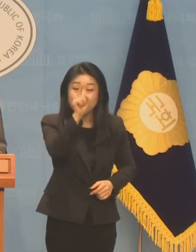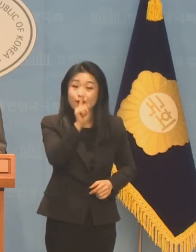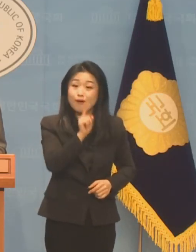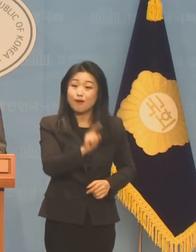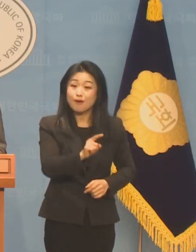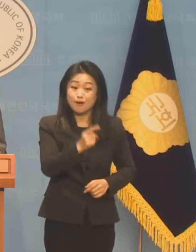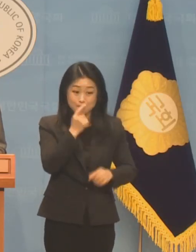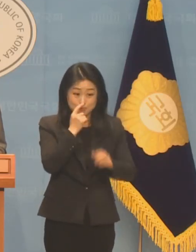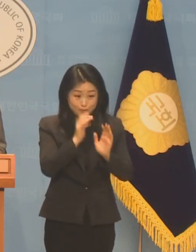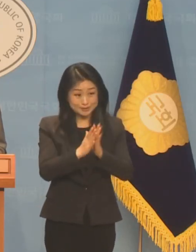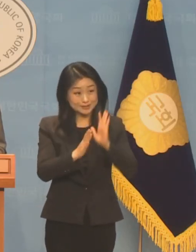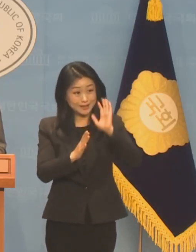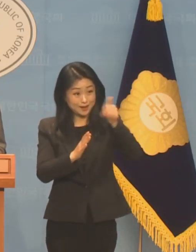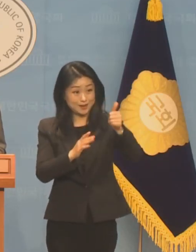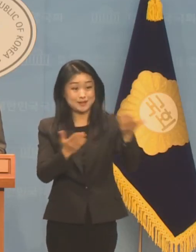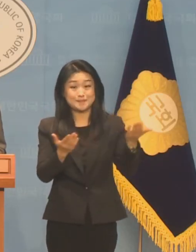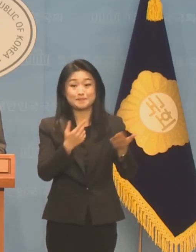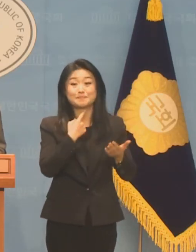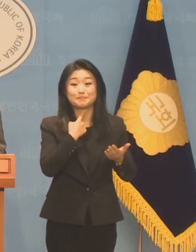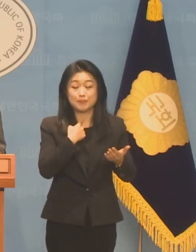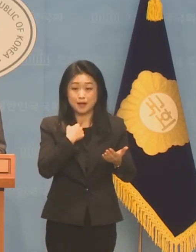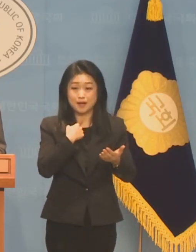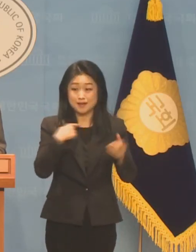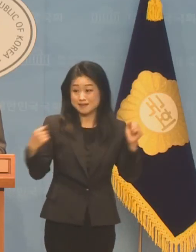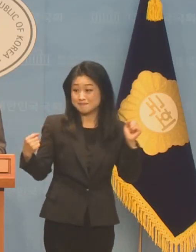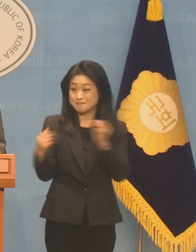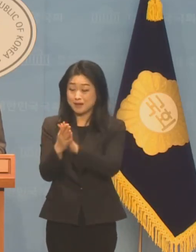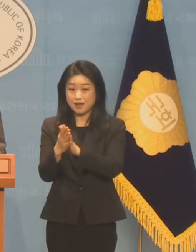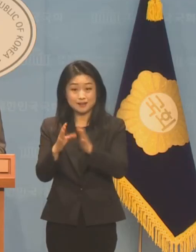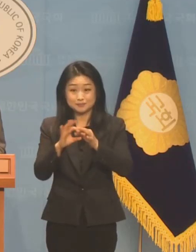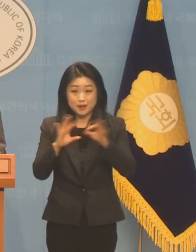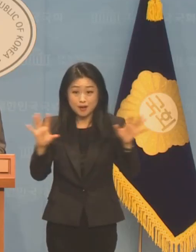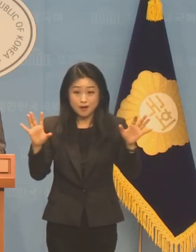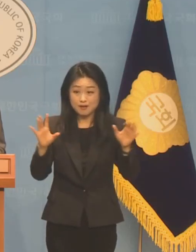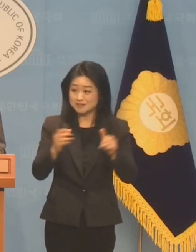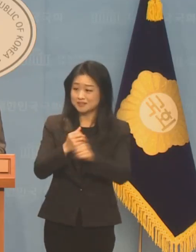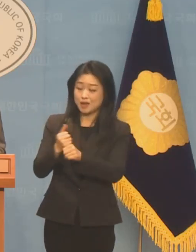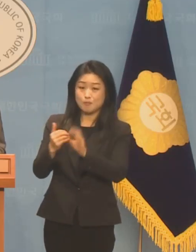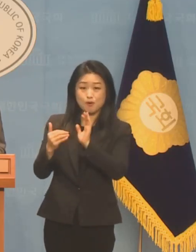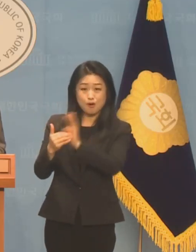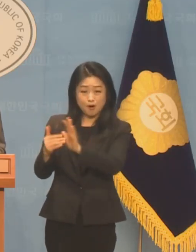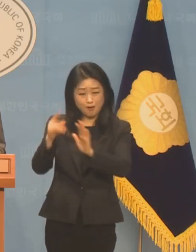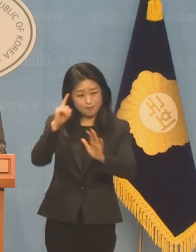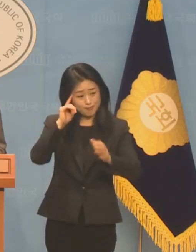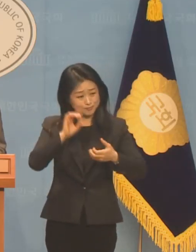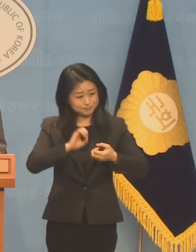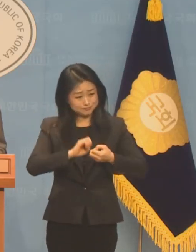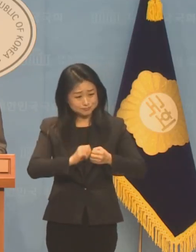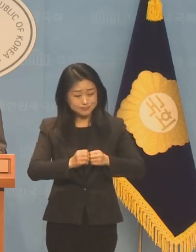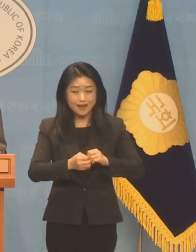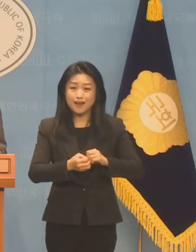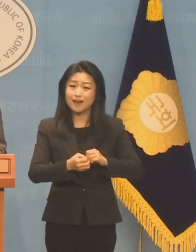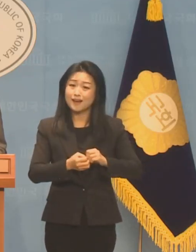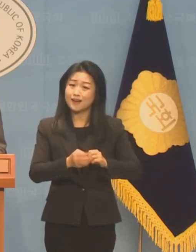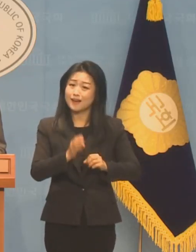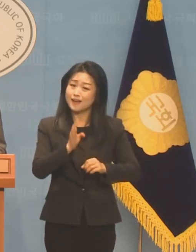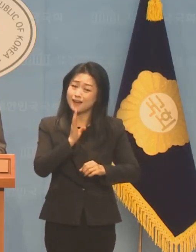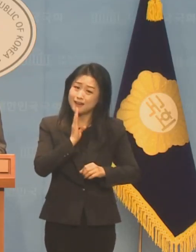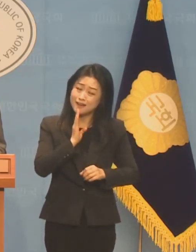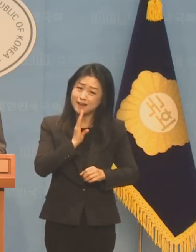대통령이었던 자가 유혈 사태도 불사하며 체포를 거부할 궁리만 하고 있다니